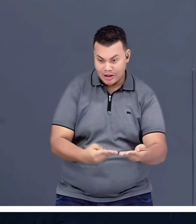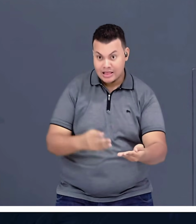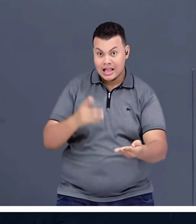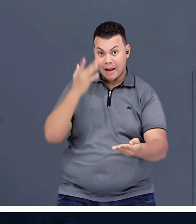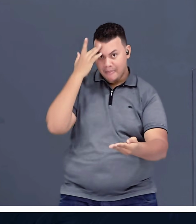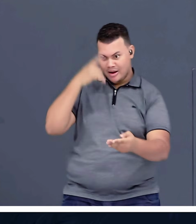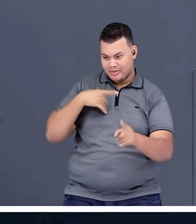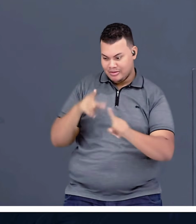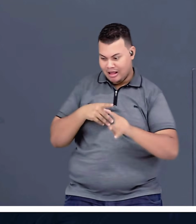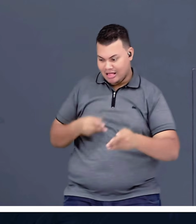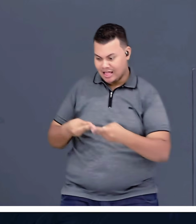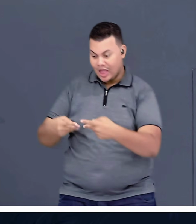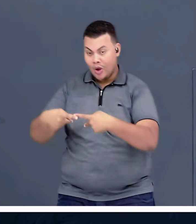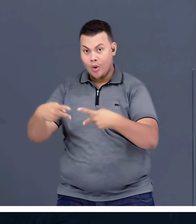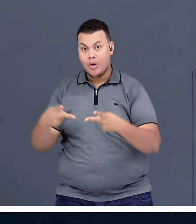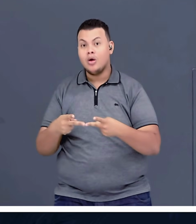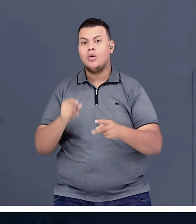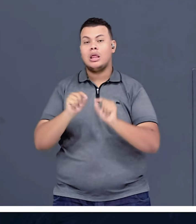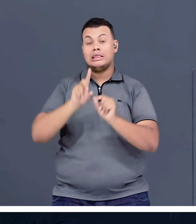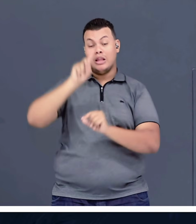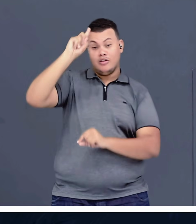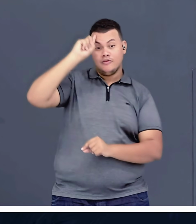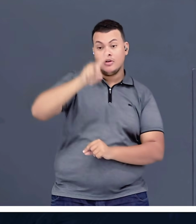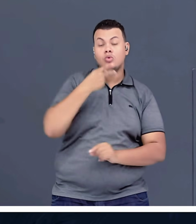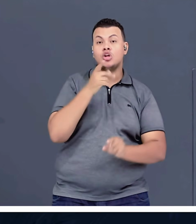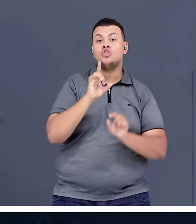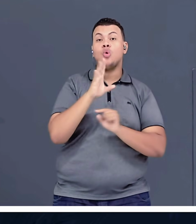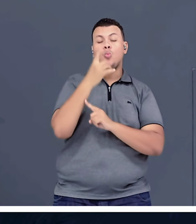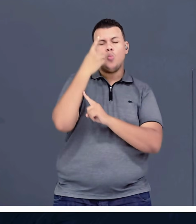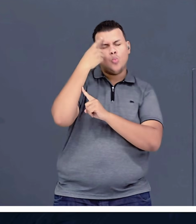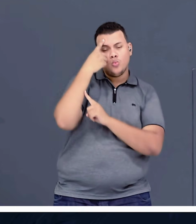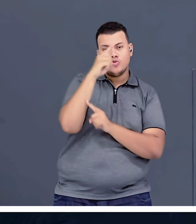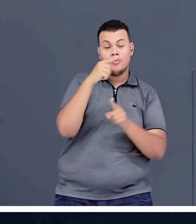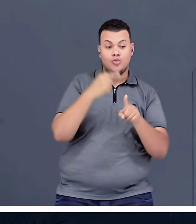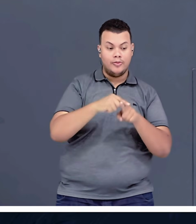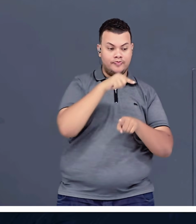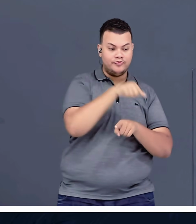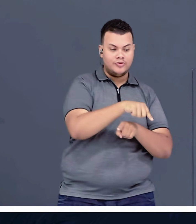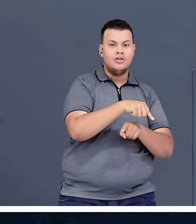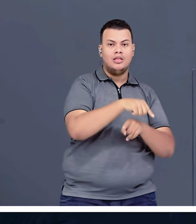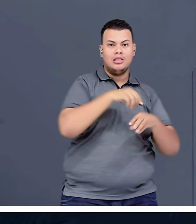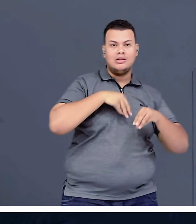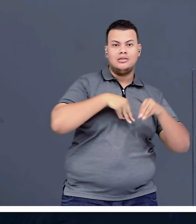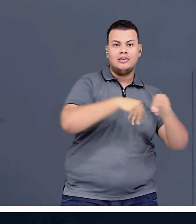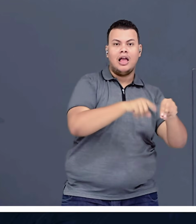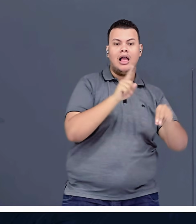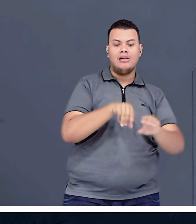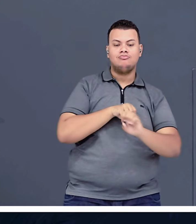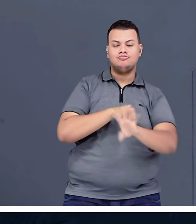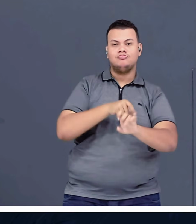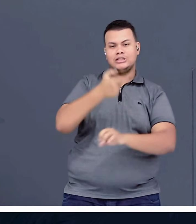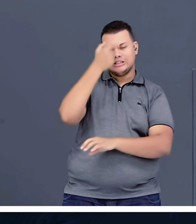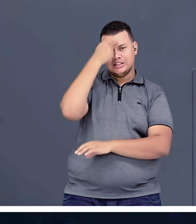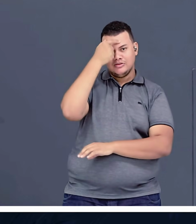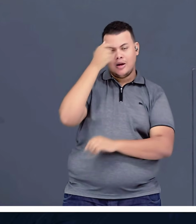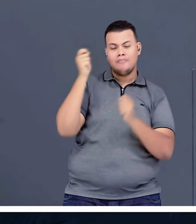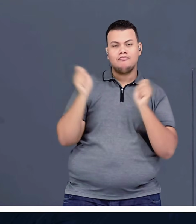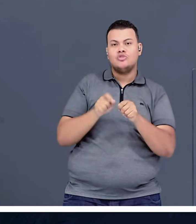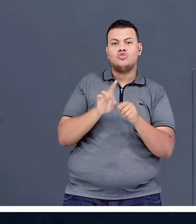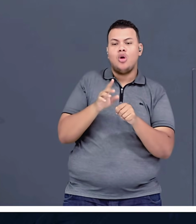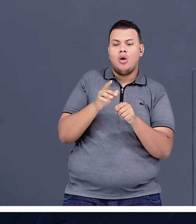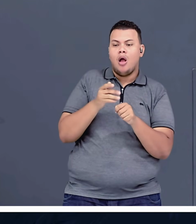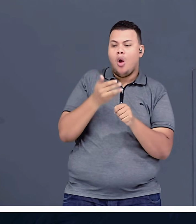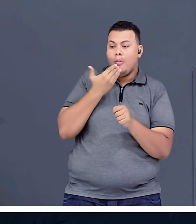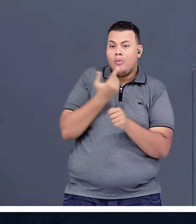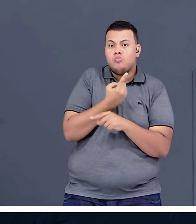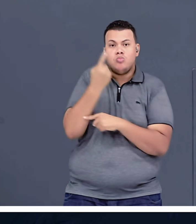de Deus é só o suficiente. Porque o tempo do deserto é o tempo da mentalidade de suficiência. É só o